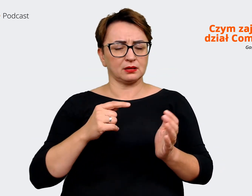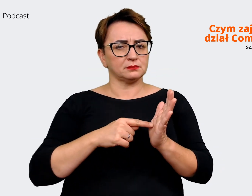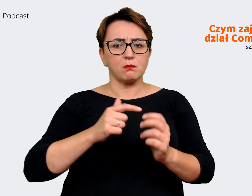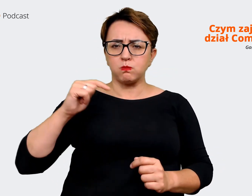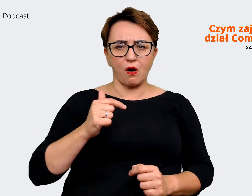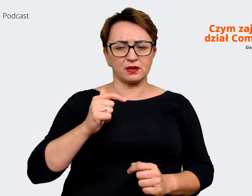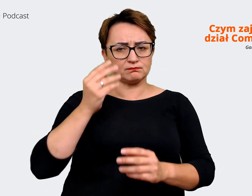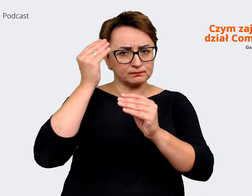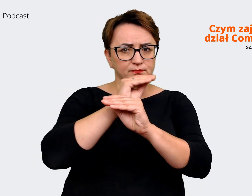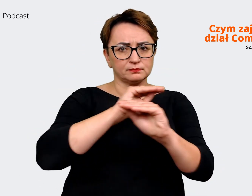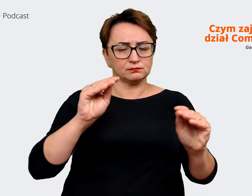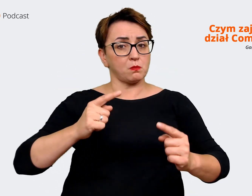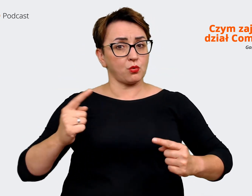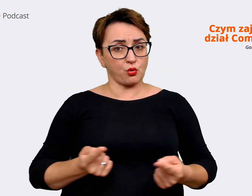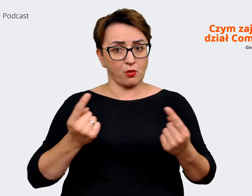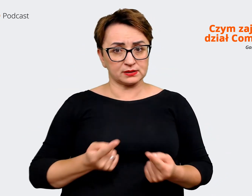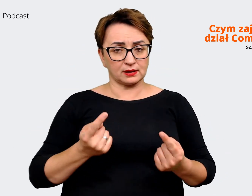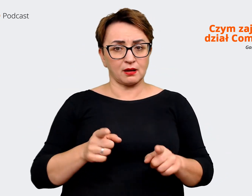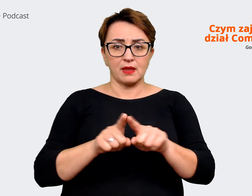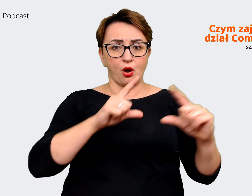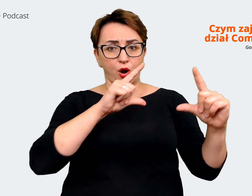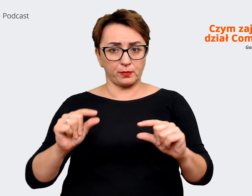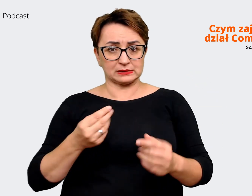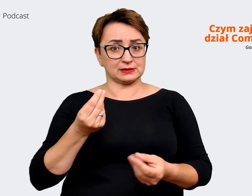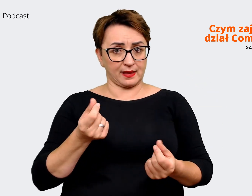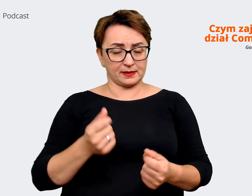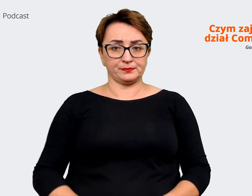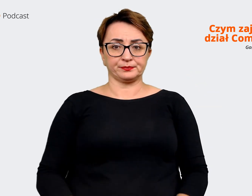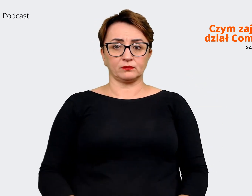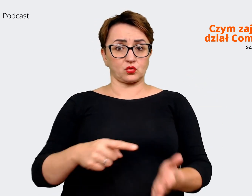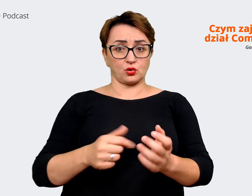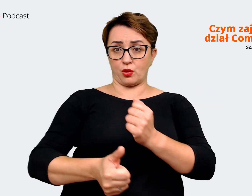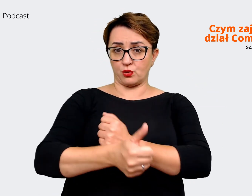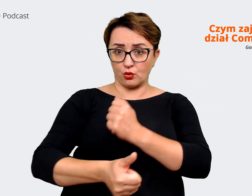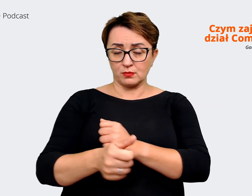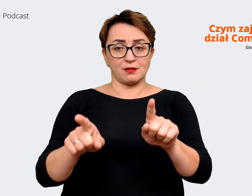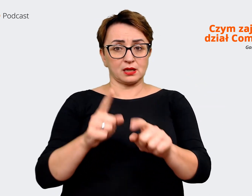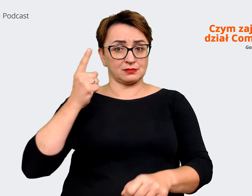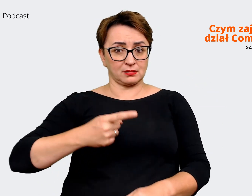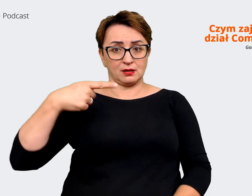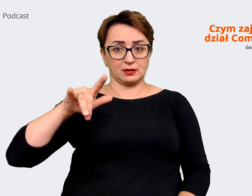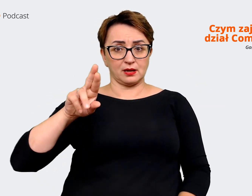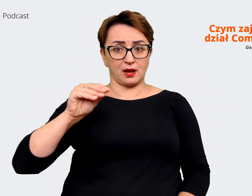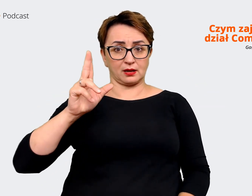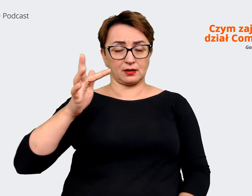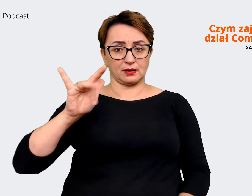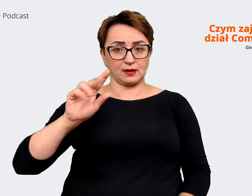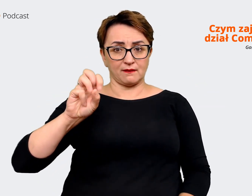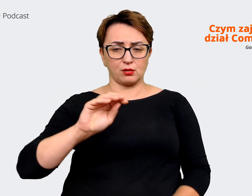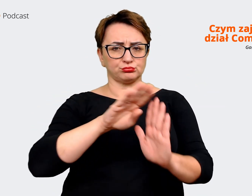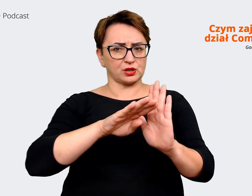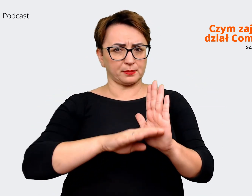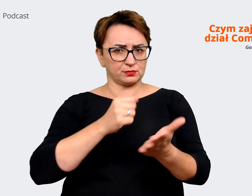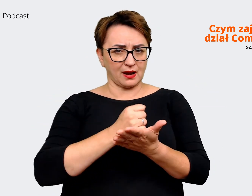promocji i przekreślania cen. 8 maja UOKiK wydał wytyczne na ten temat. Opublikował